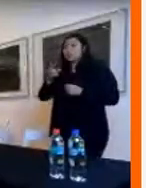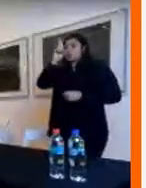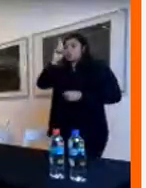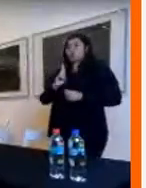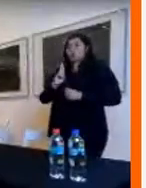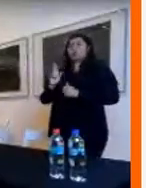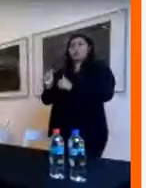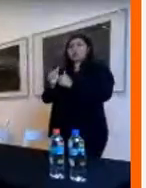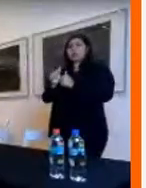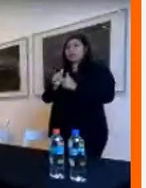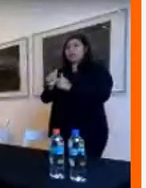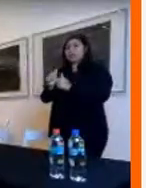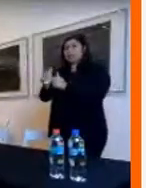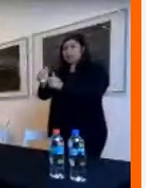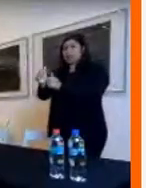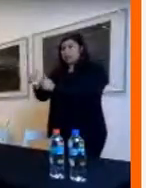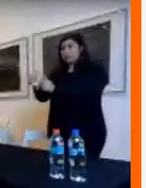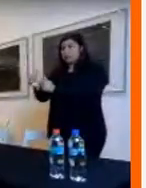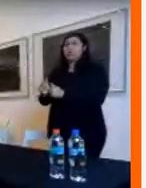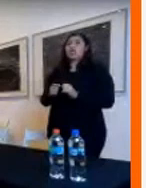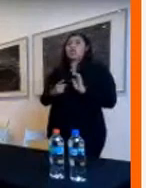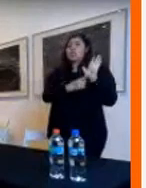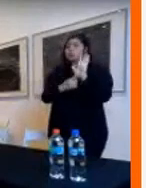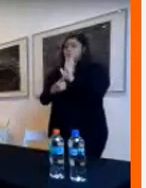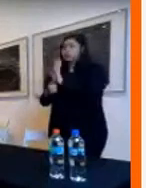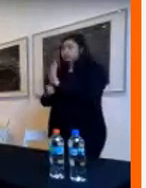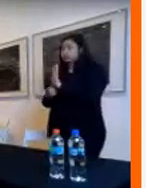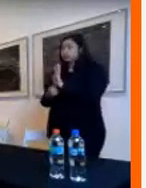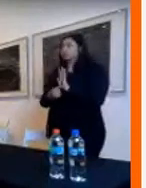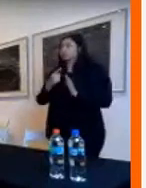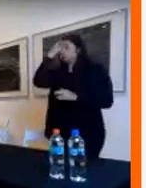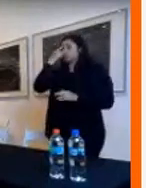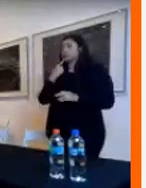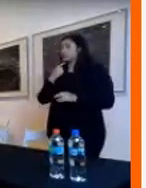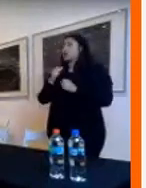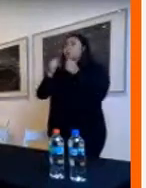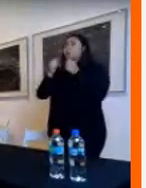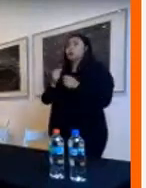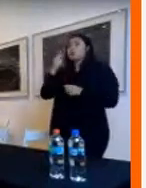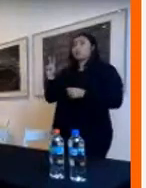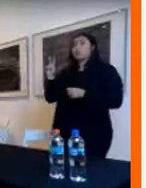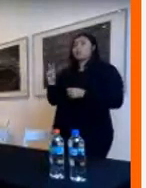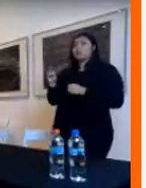el museo con las colecciones permanentes como en las exposiciones temporales. Bueno, acá podemos ver a la señora Ana Parra,